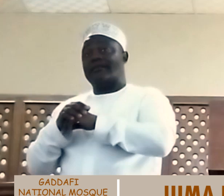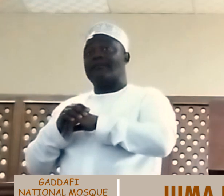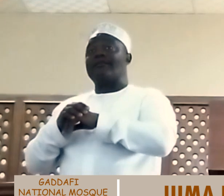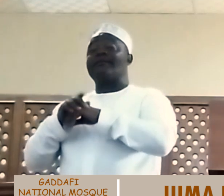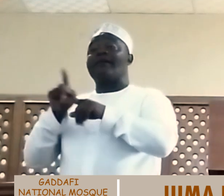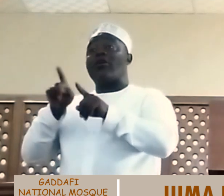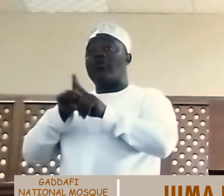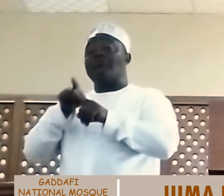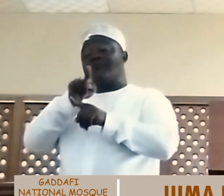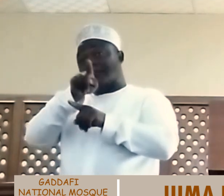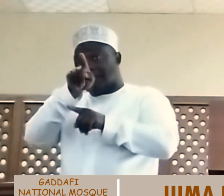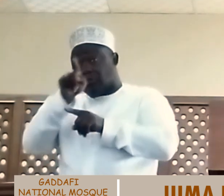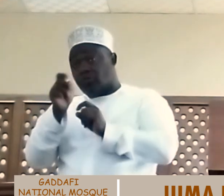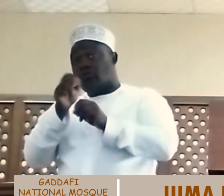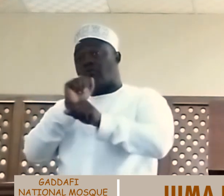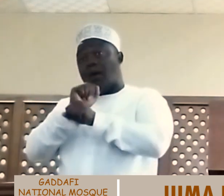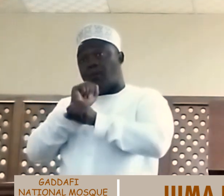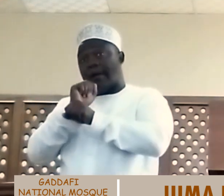التي تبقى